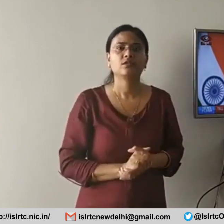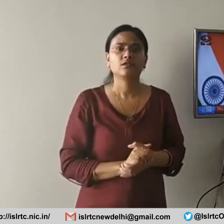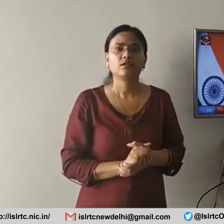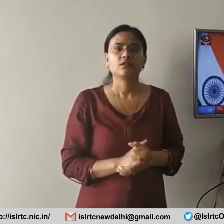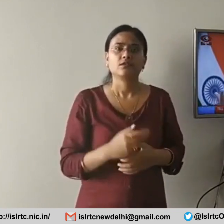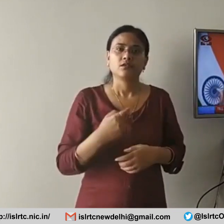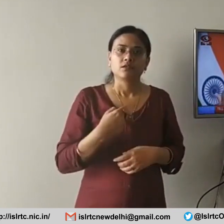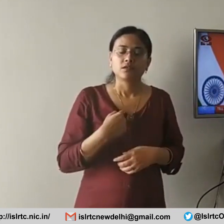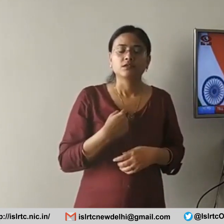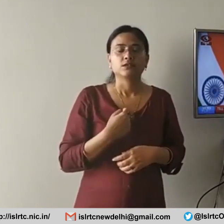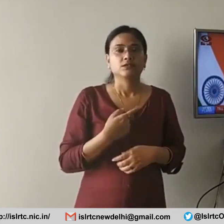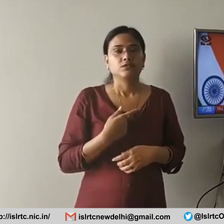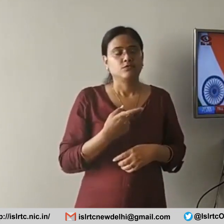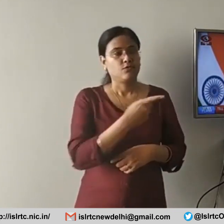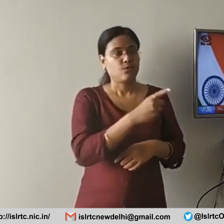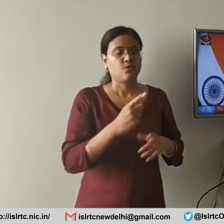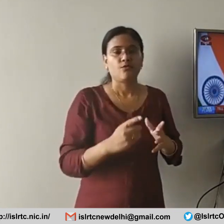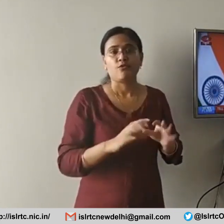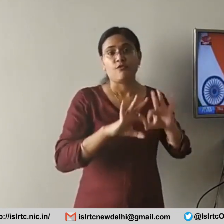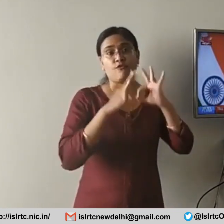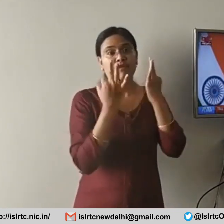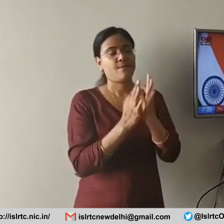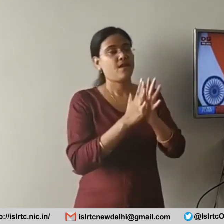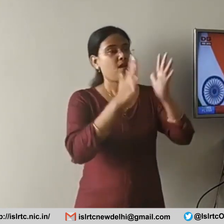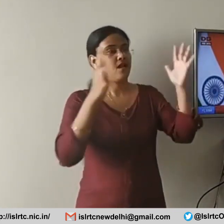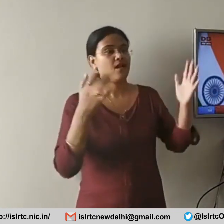वही मेरा एक बृहद परिवार है।